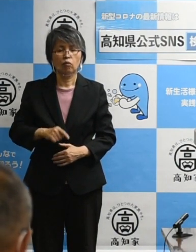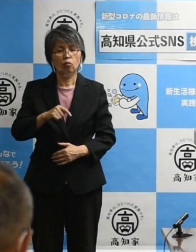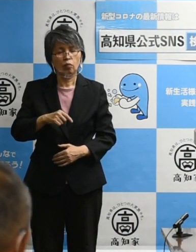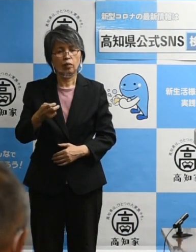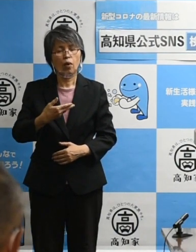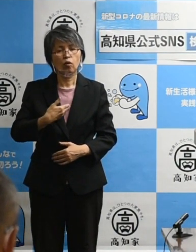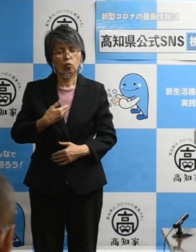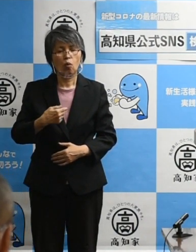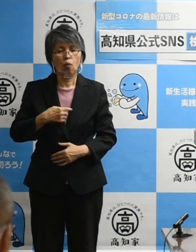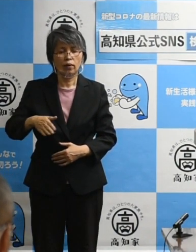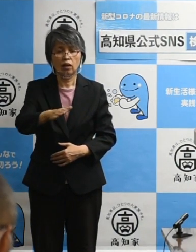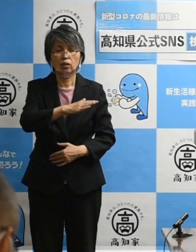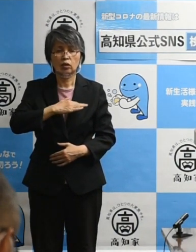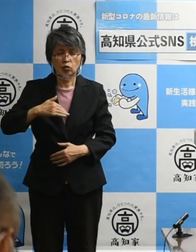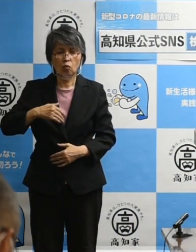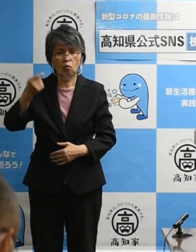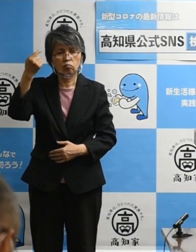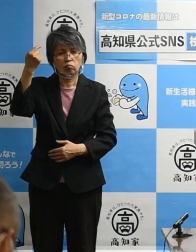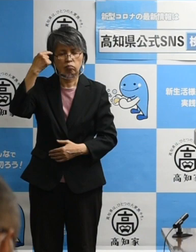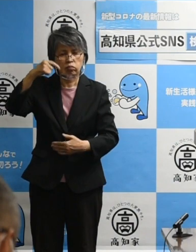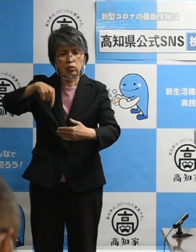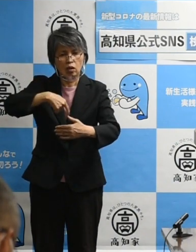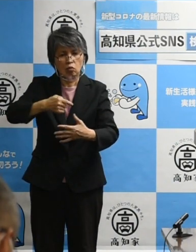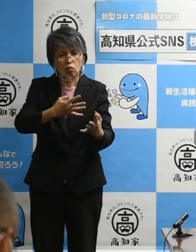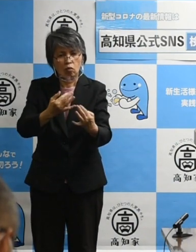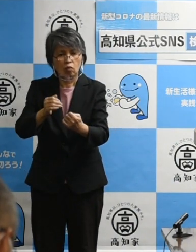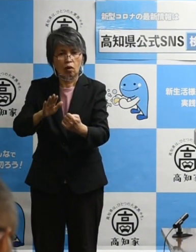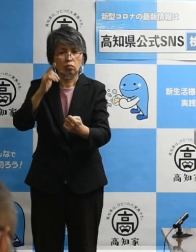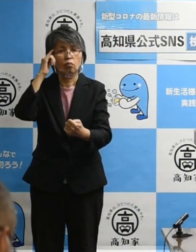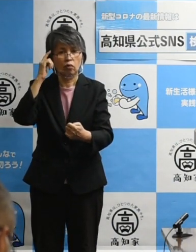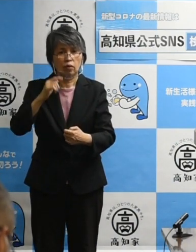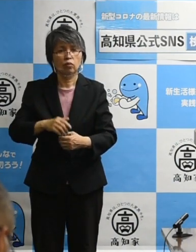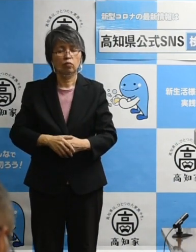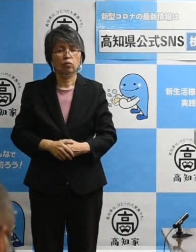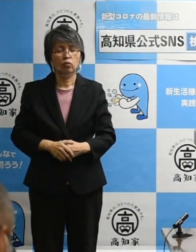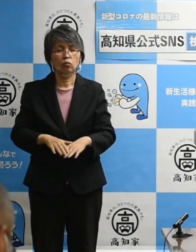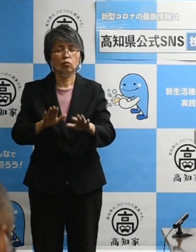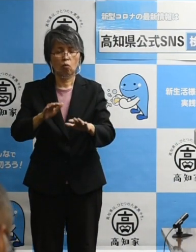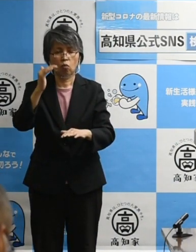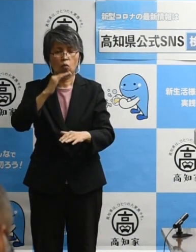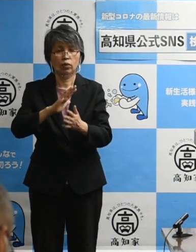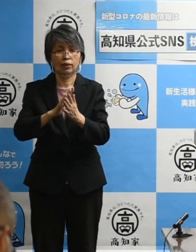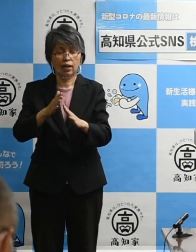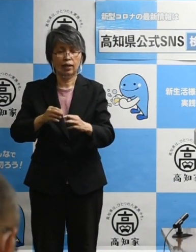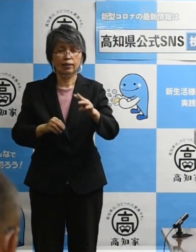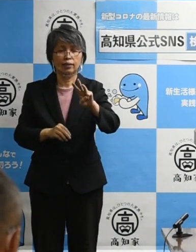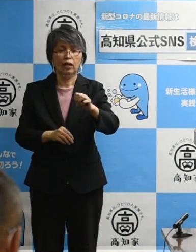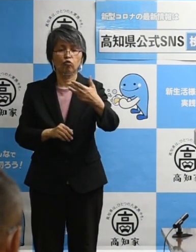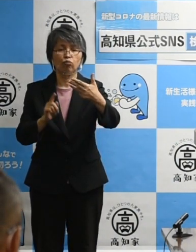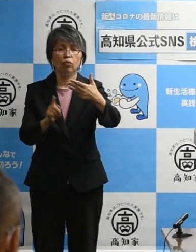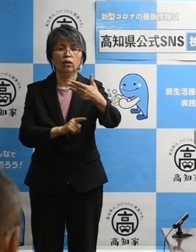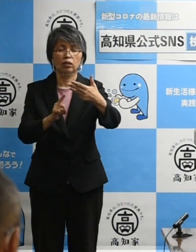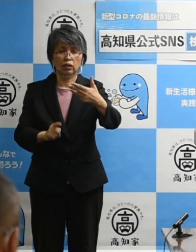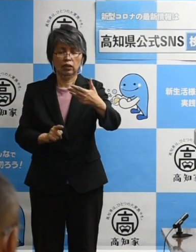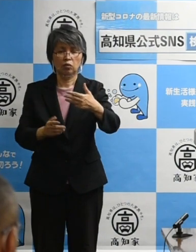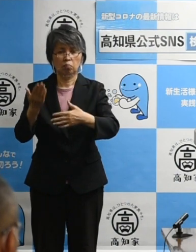ていくつかの教訓といいますか、学びの点が出てくるのではないかということでございます。 本日高知県38人という過去